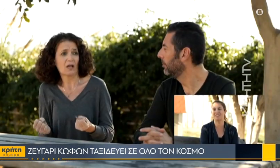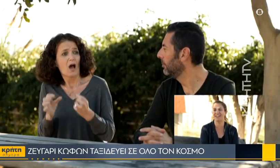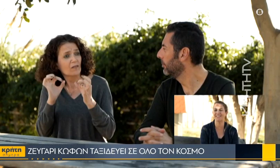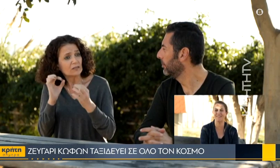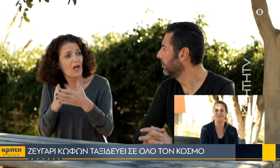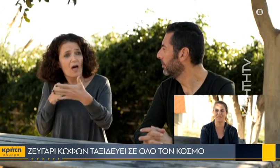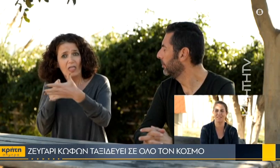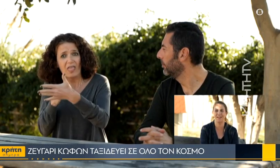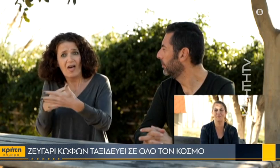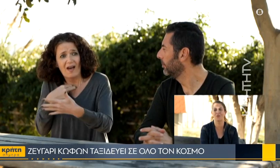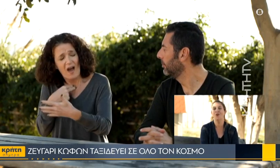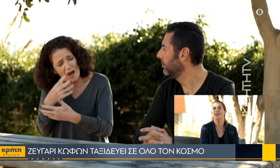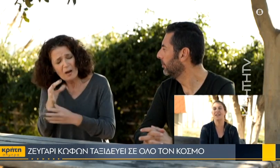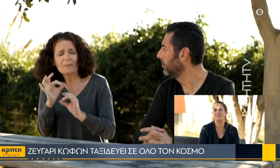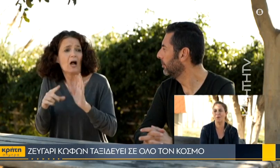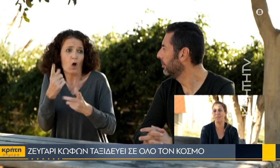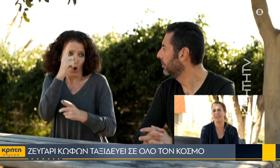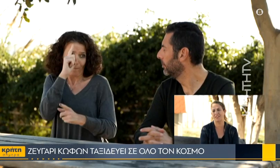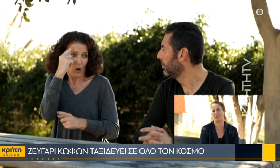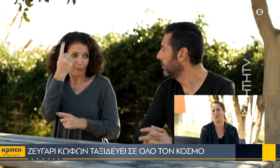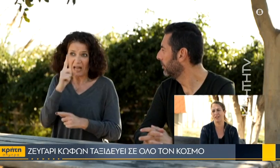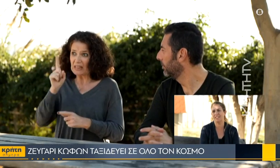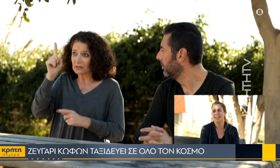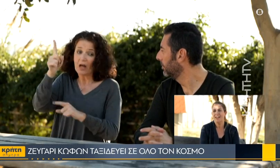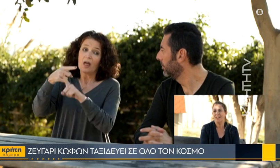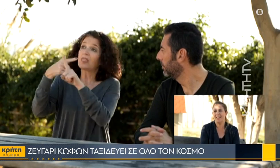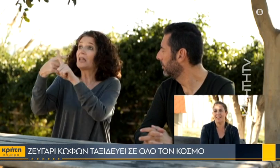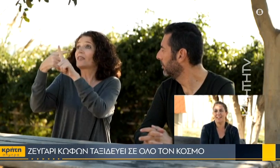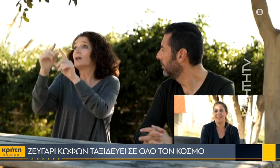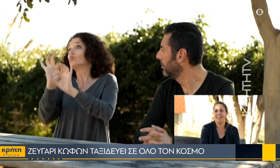Φυσικά, φυσικά και έχουμε βρεθεί αλίμονο και εμπόδια και δυσκολίες.